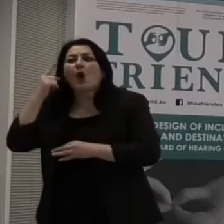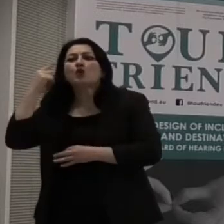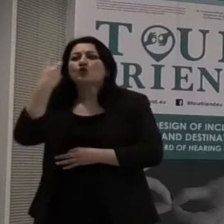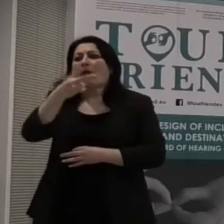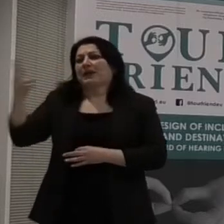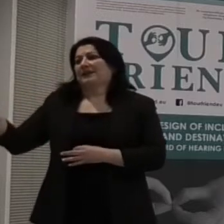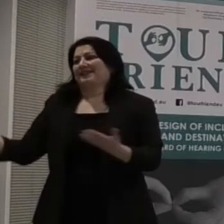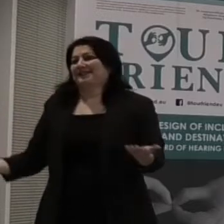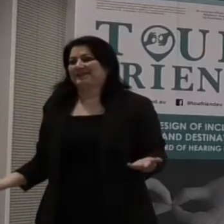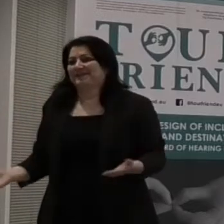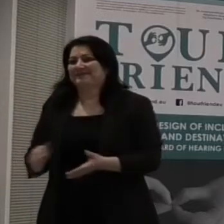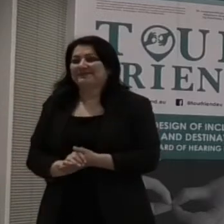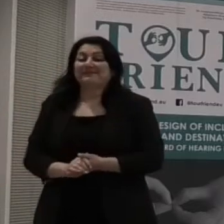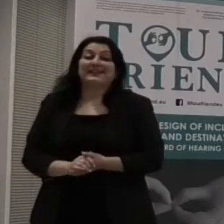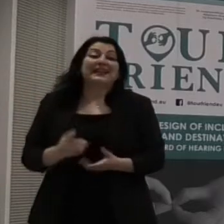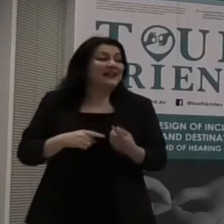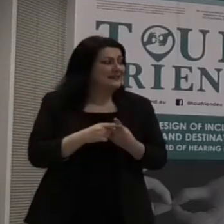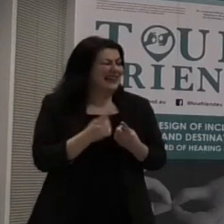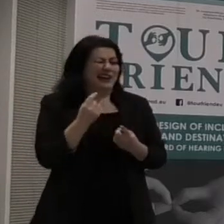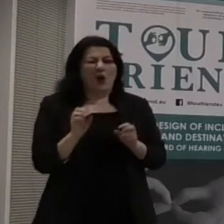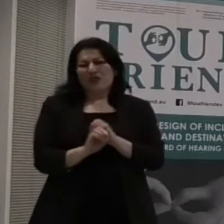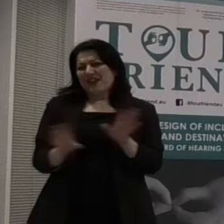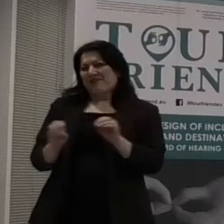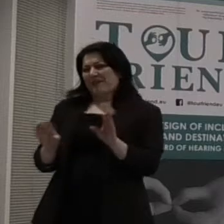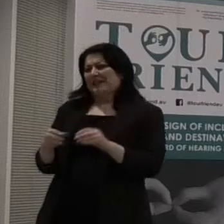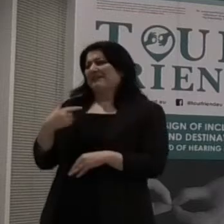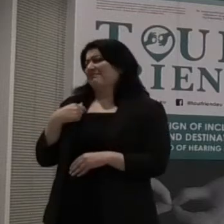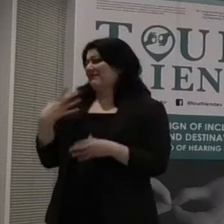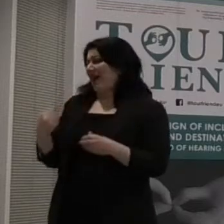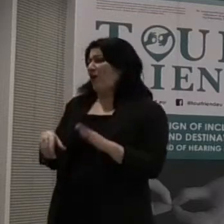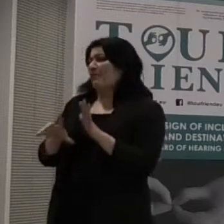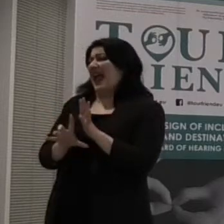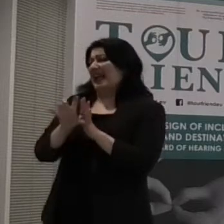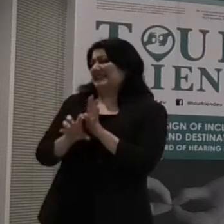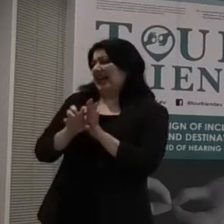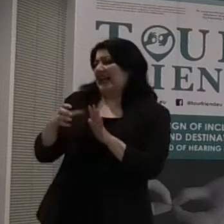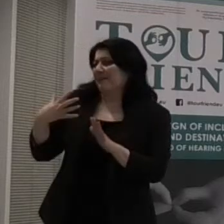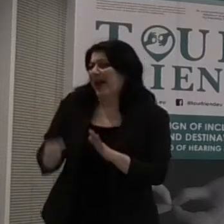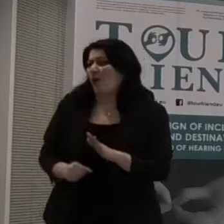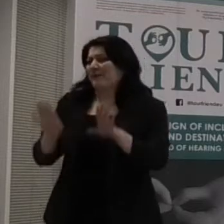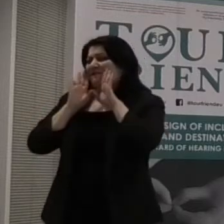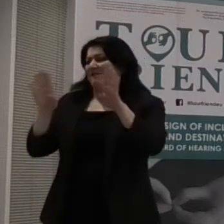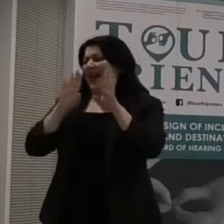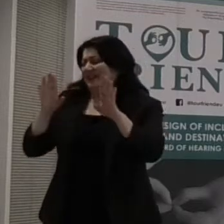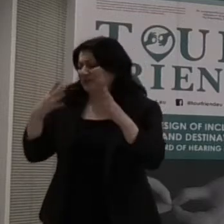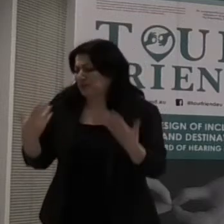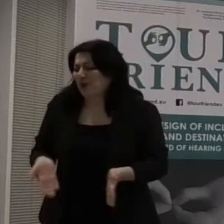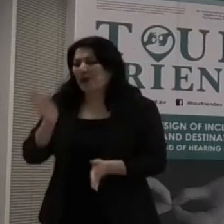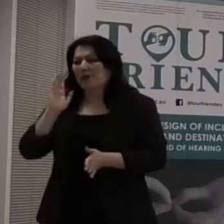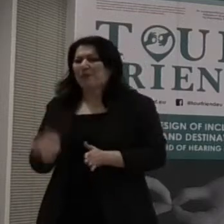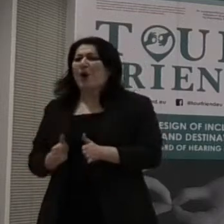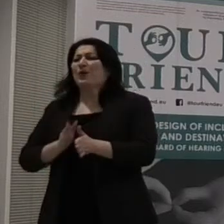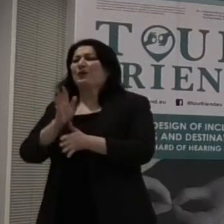Και παρακάτω να διαφημιστούμε, να σας πούμε ότι έχουμε Instagram, Facebook, μπορείτε να μας βρείτε ως Hands Up και να γίνουμε